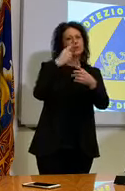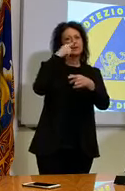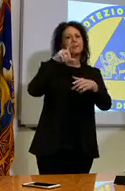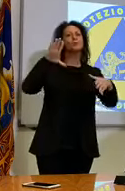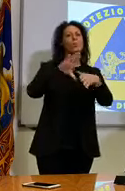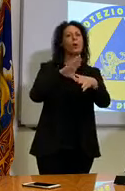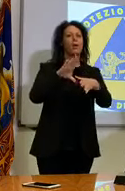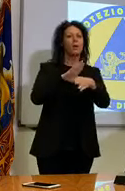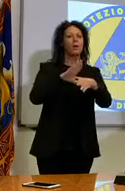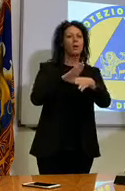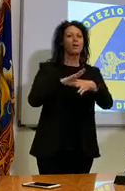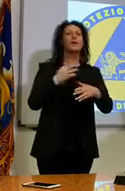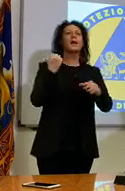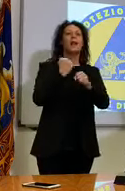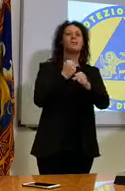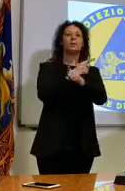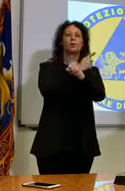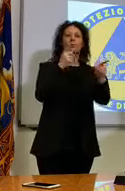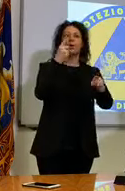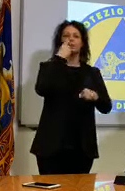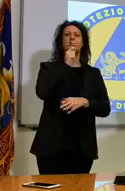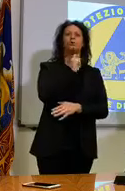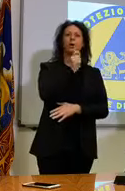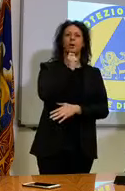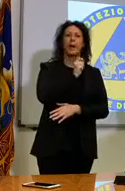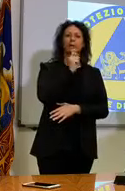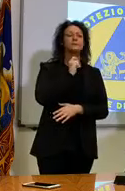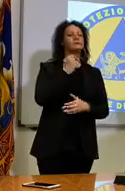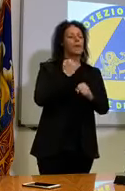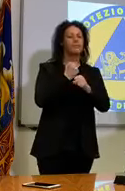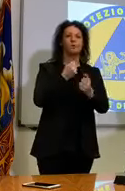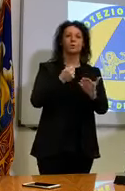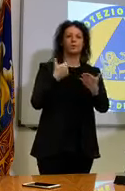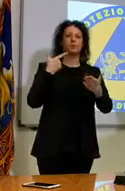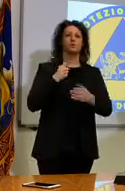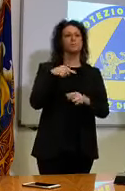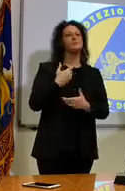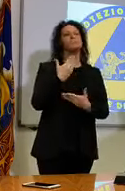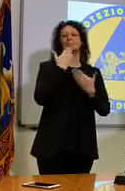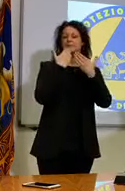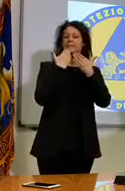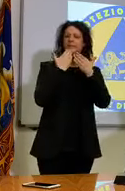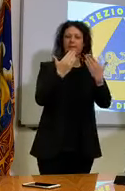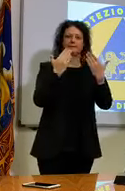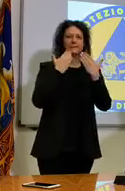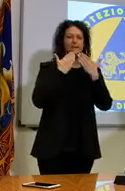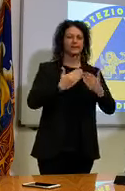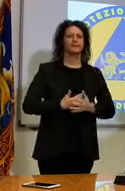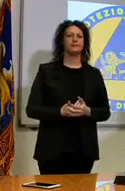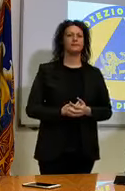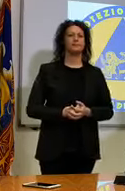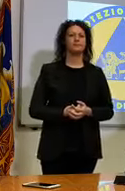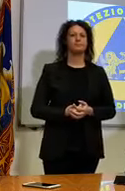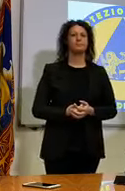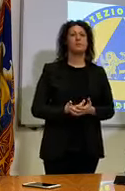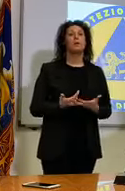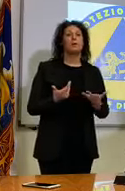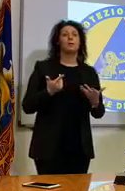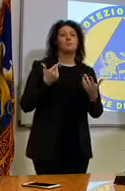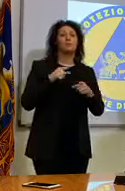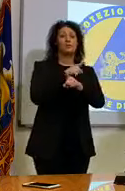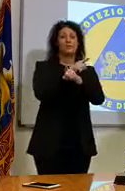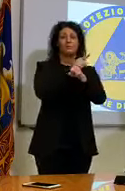che il lavoro che fate voi come giornalisti sia assolutamente fondamentale. Quindi grazie di cuore, grazie. Perché poi alla fine state facendo tutti